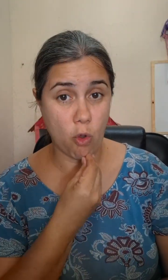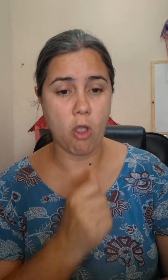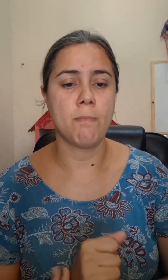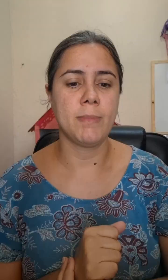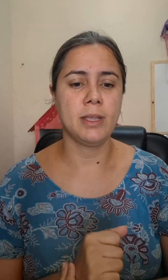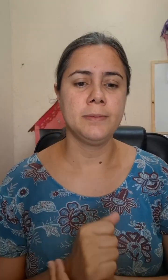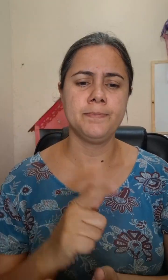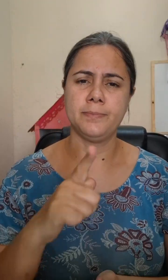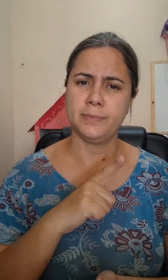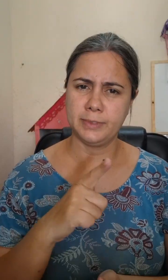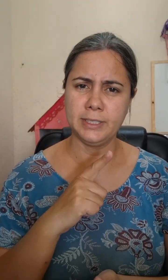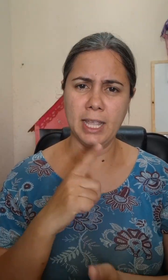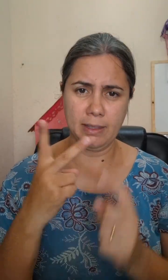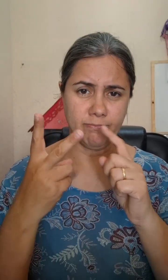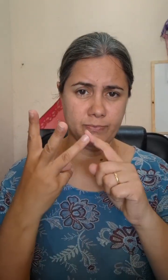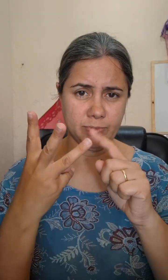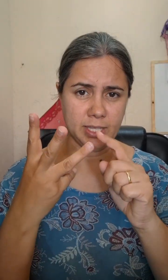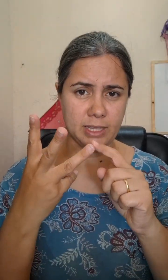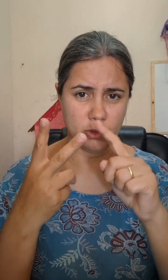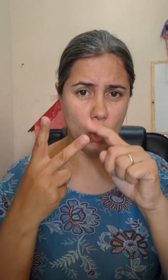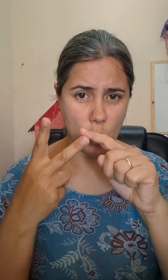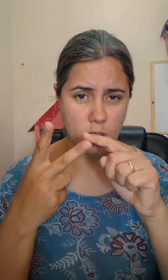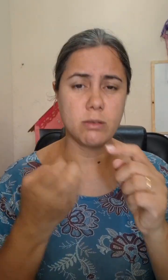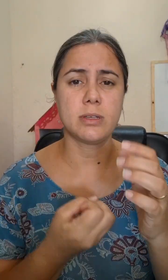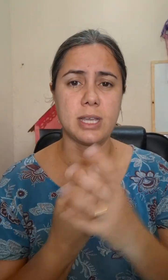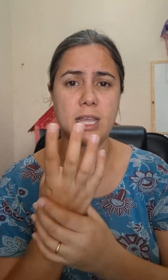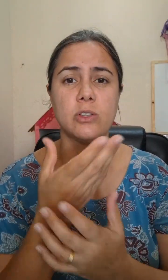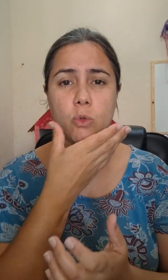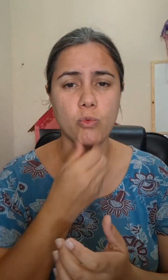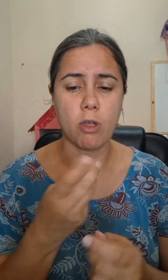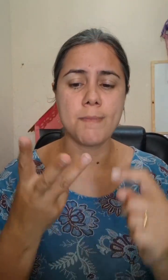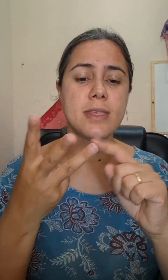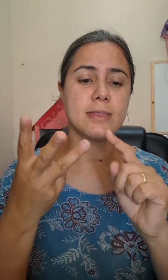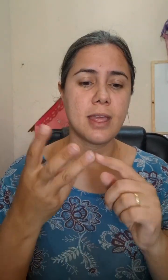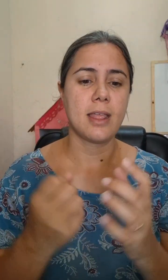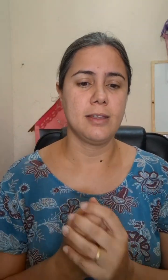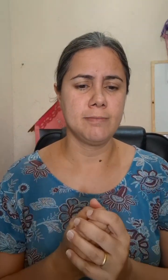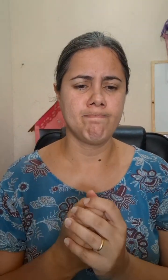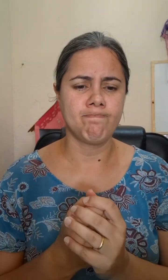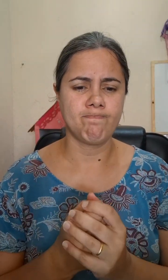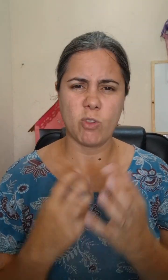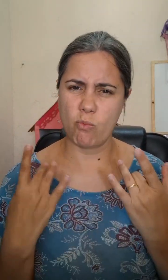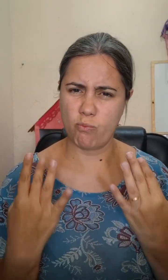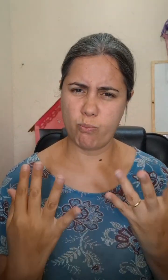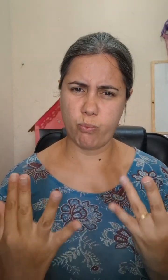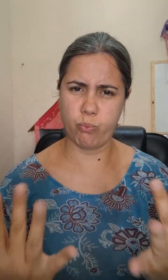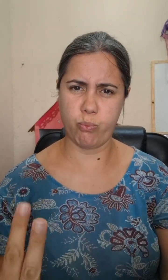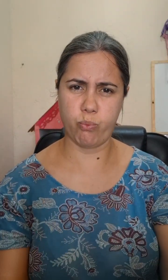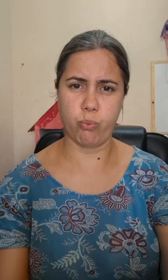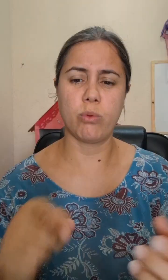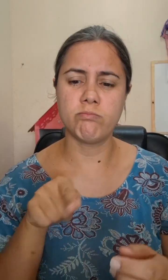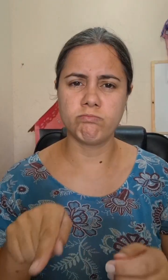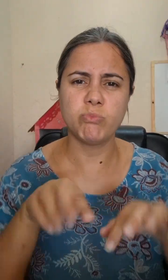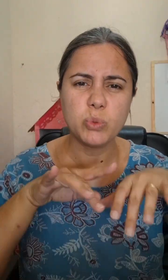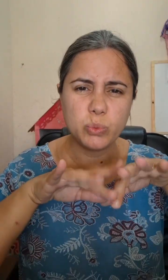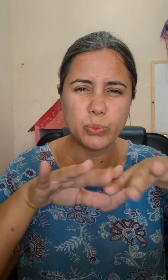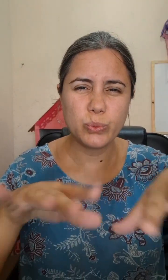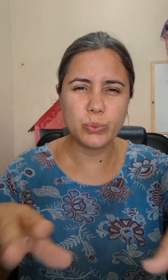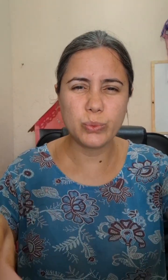A formação do homem, em segundo lugar. Criação do homem. Em terceiro, o plantio